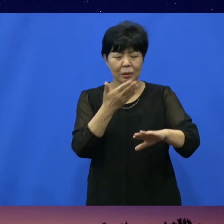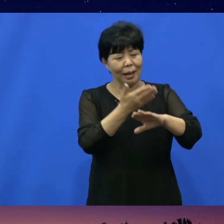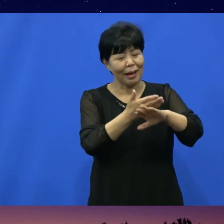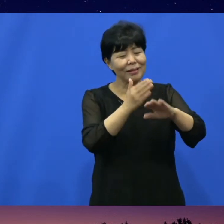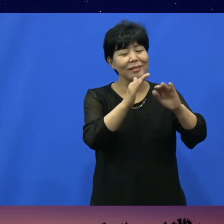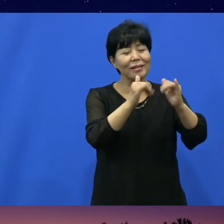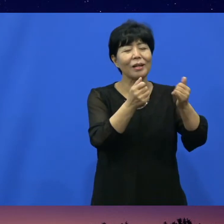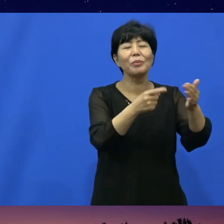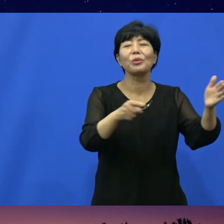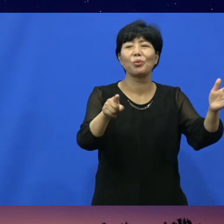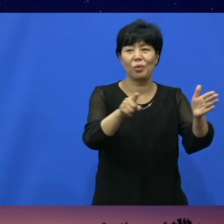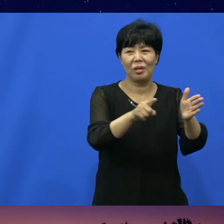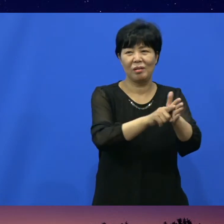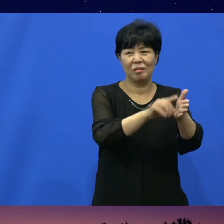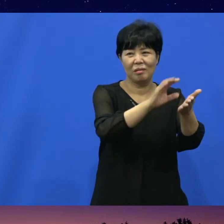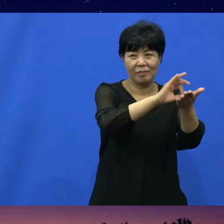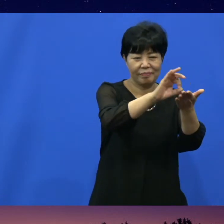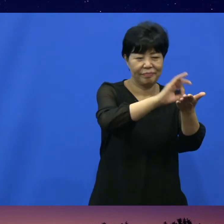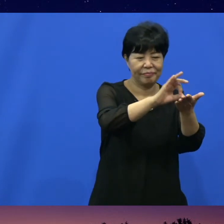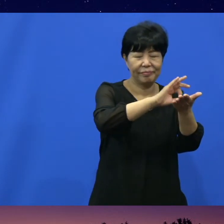사람을, 이웃을 섬기려고 하는